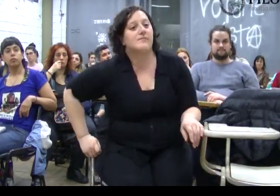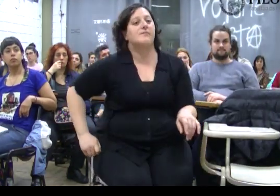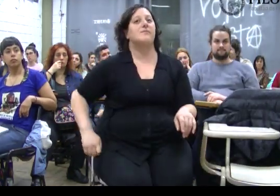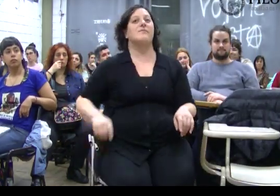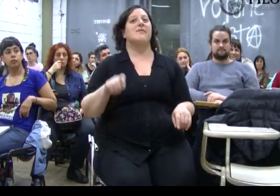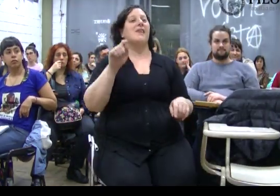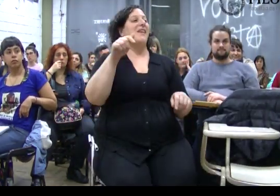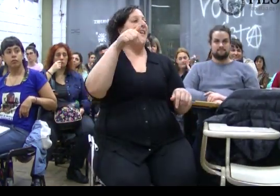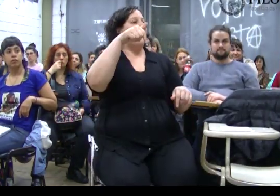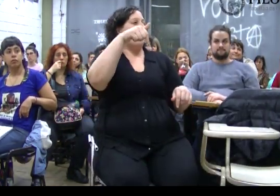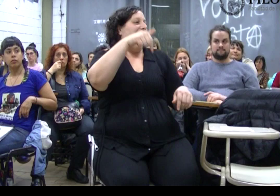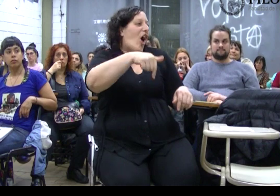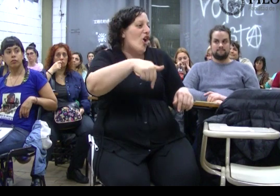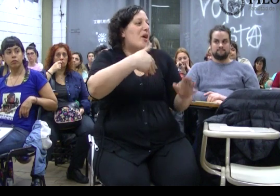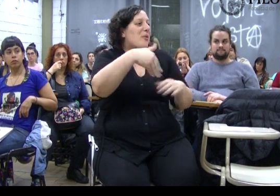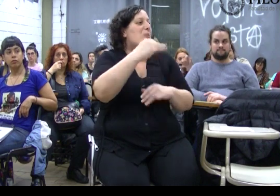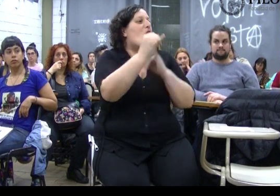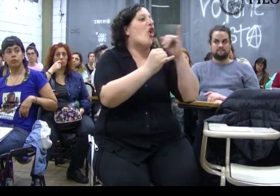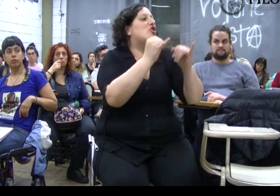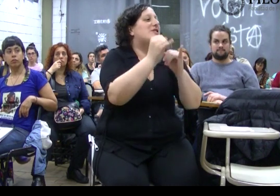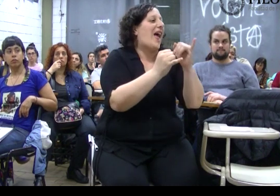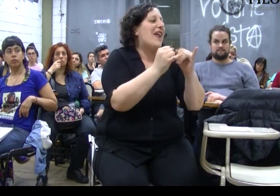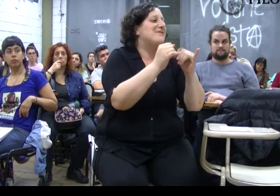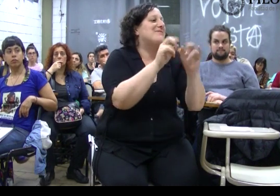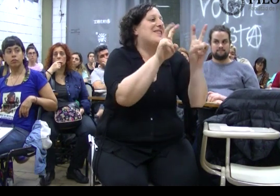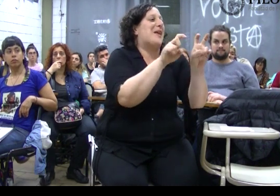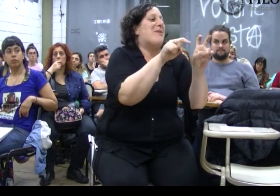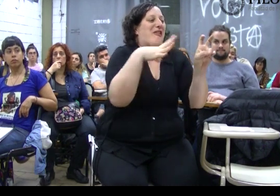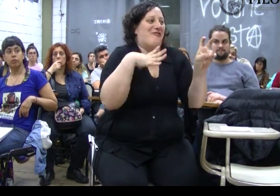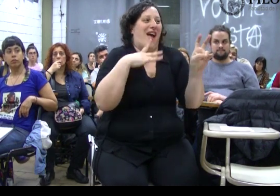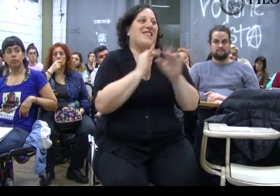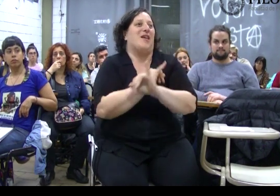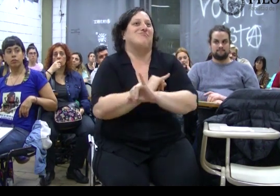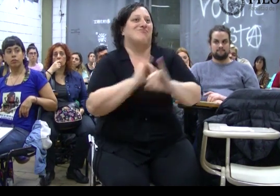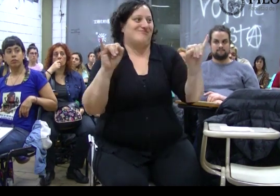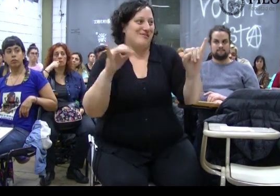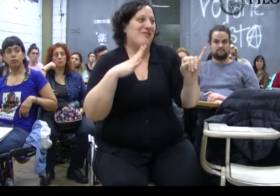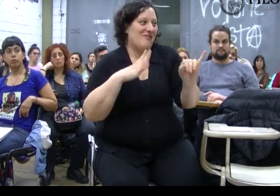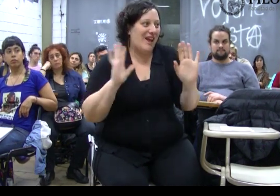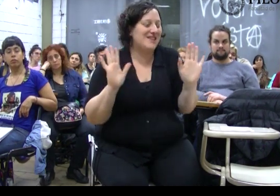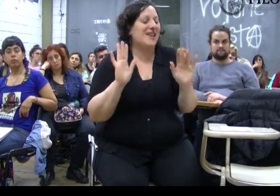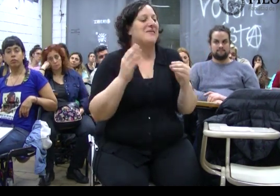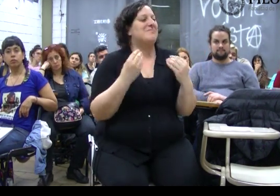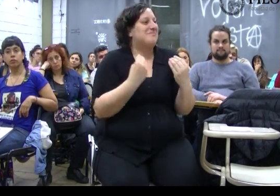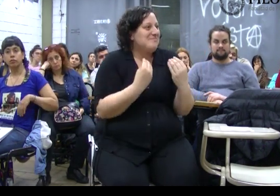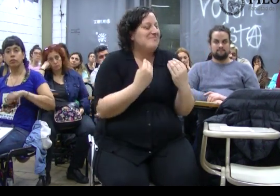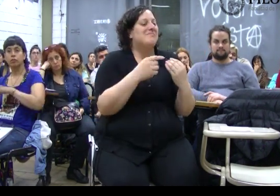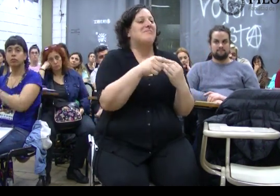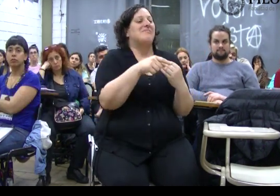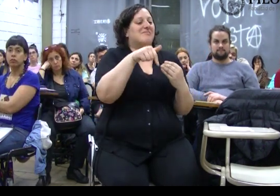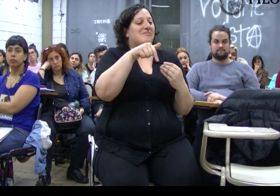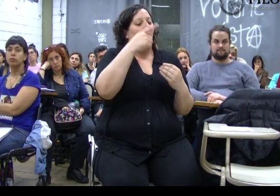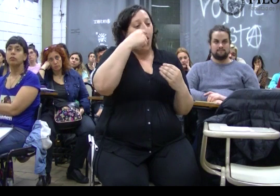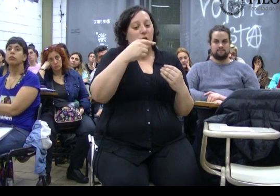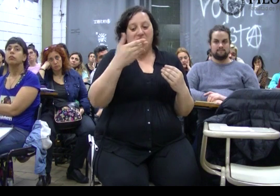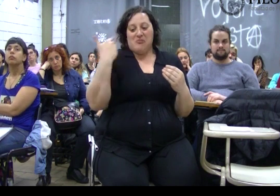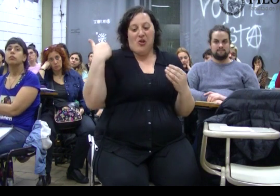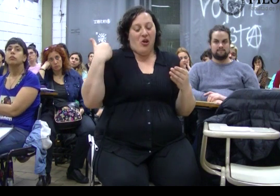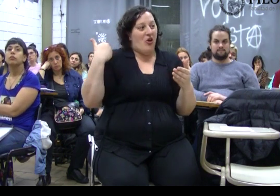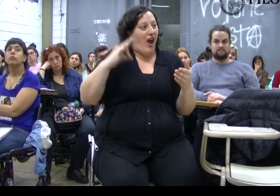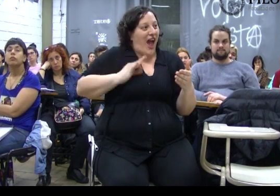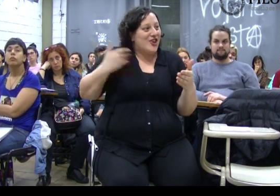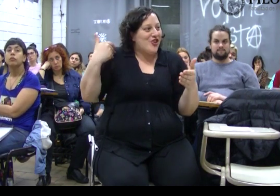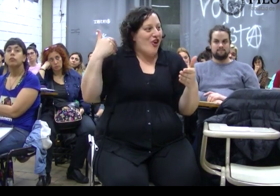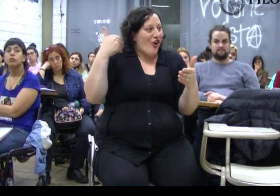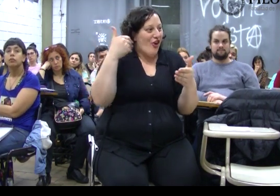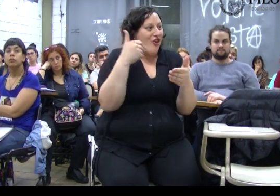no lo lanzamos, pero estuvimos este último año desarrollando videos dentro de un proyecto que se